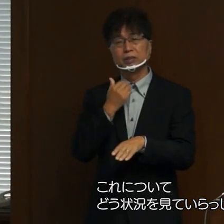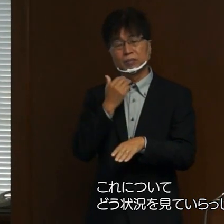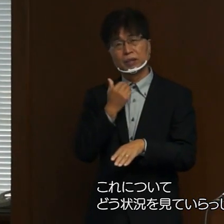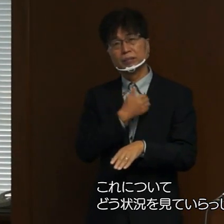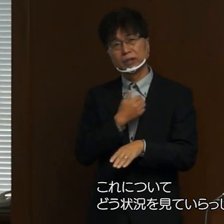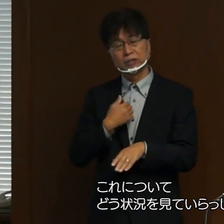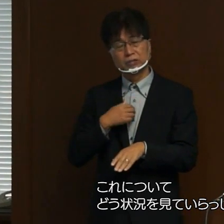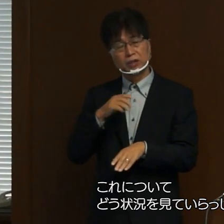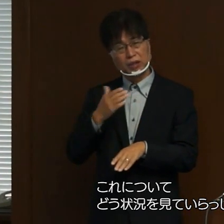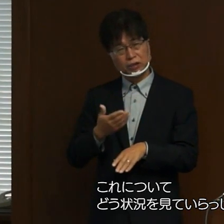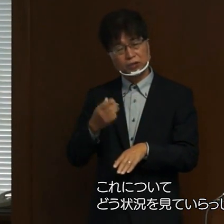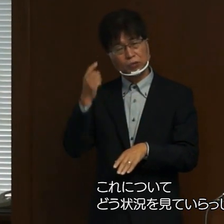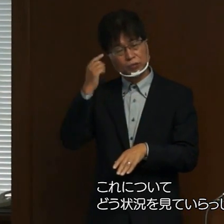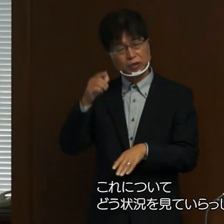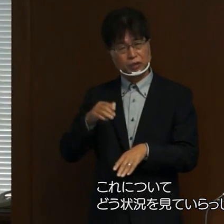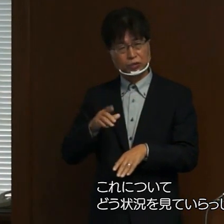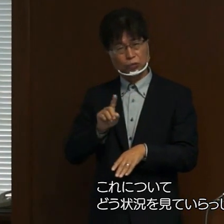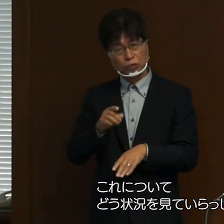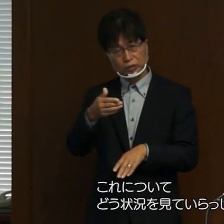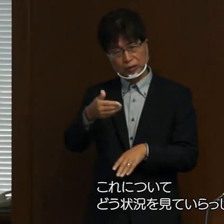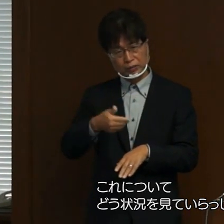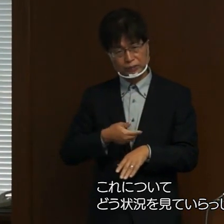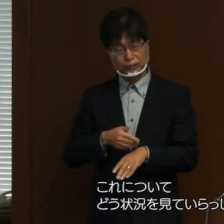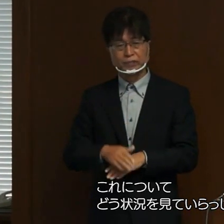受け止められますか。見ていらっしゃいますでしょう